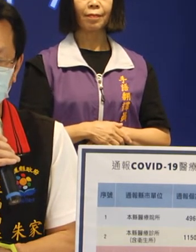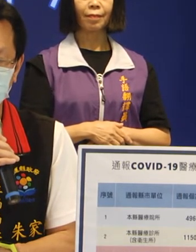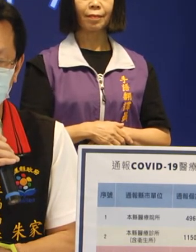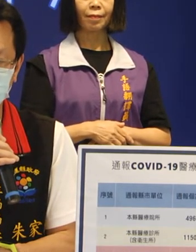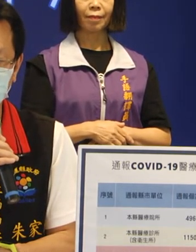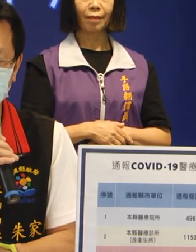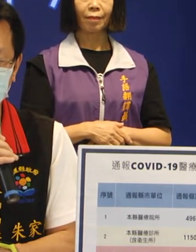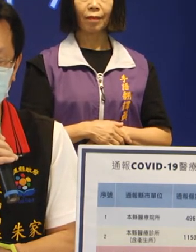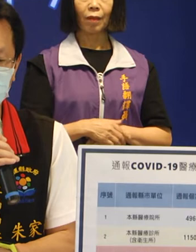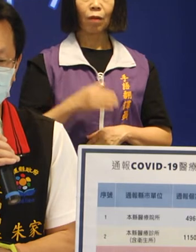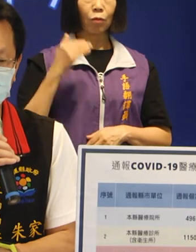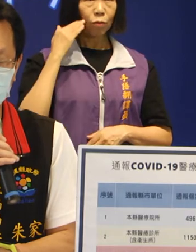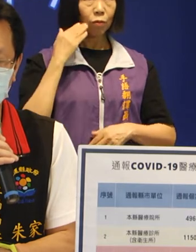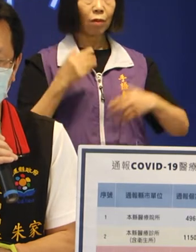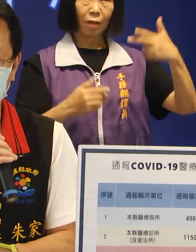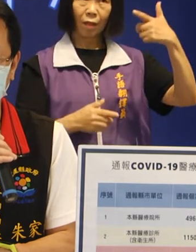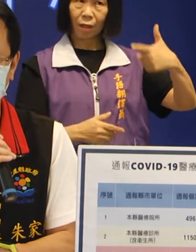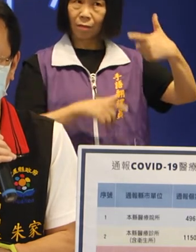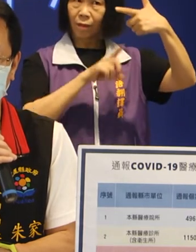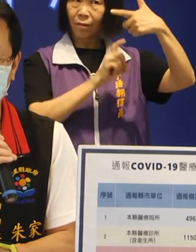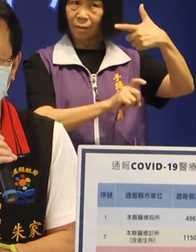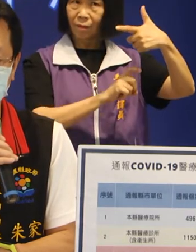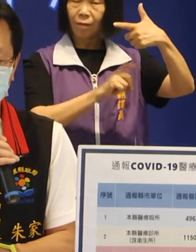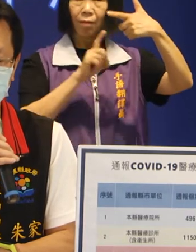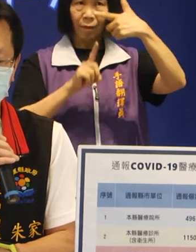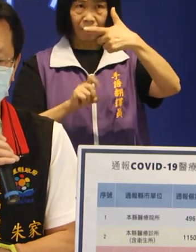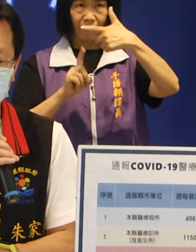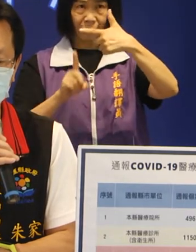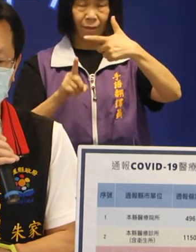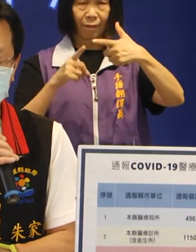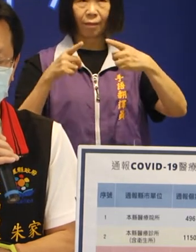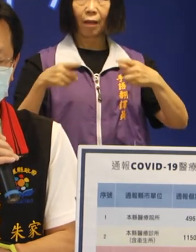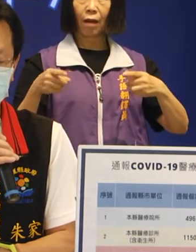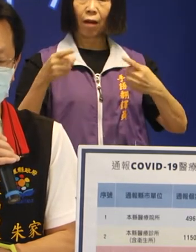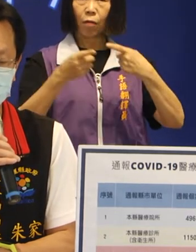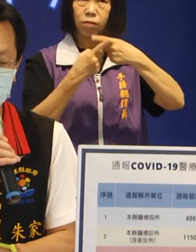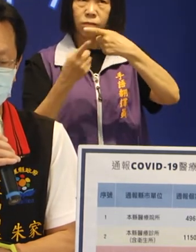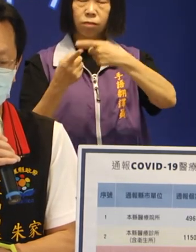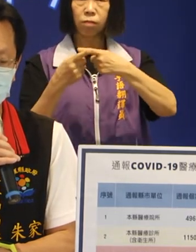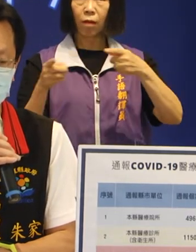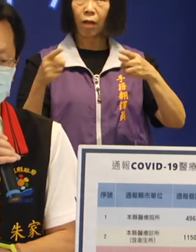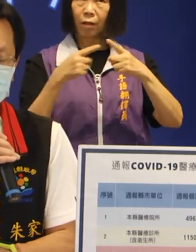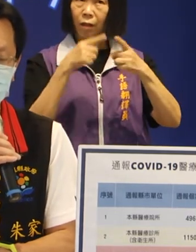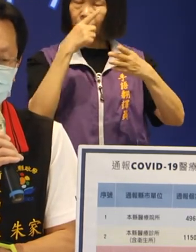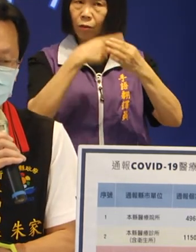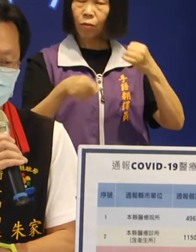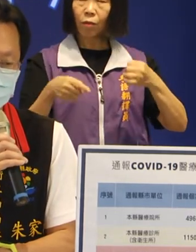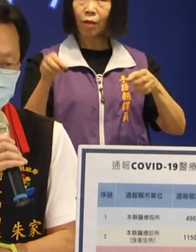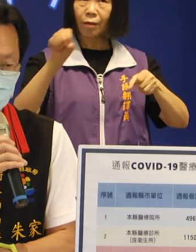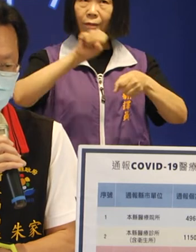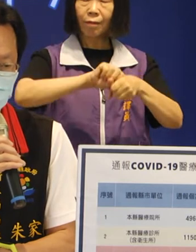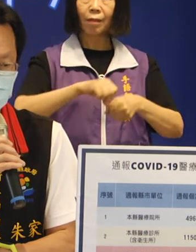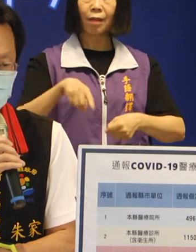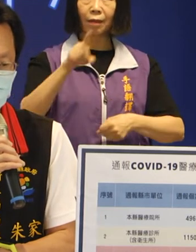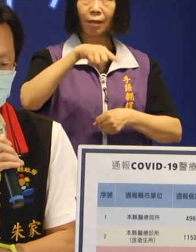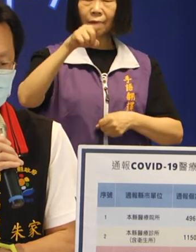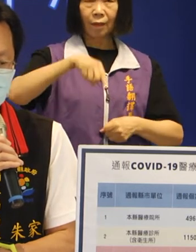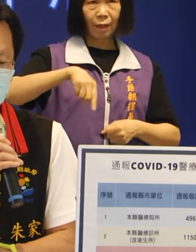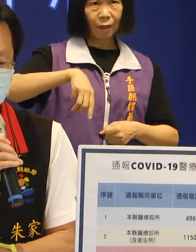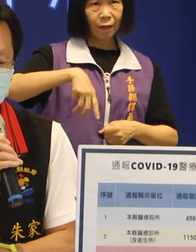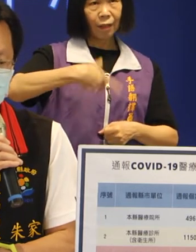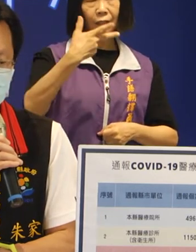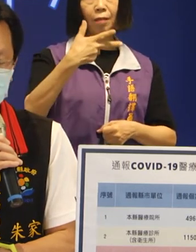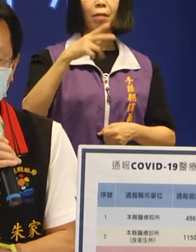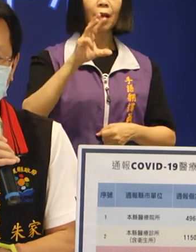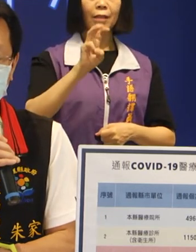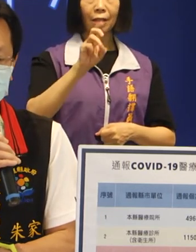的11号跟12号这个确诊人数加起来1738人中，那最主要的通